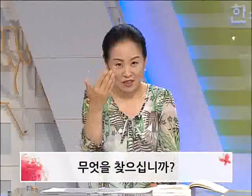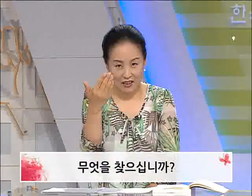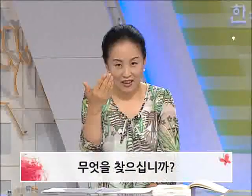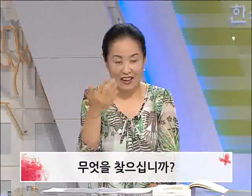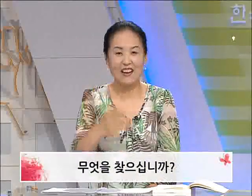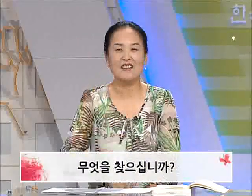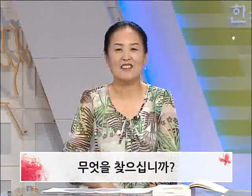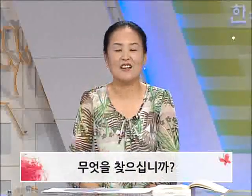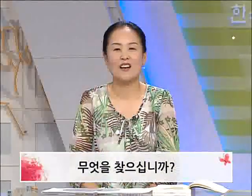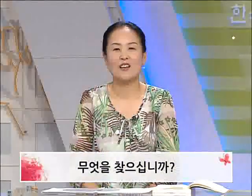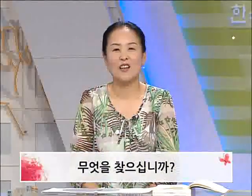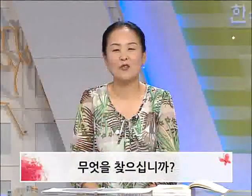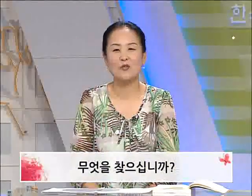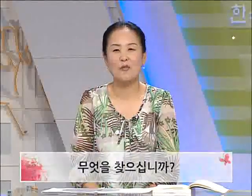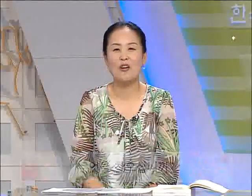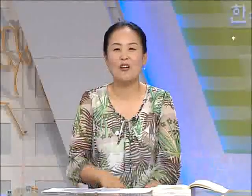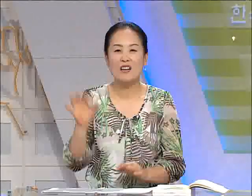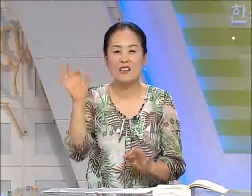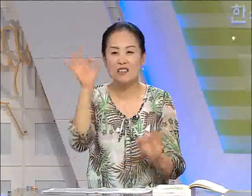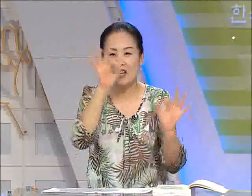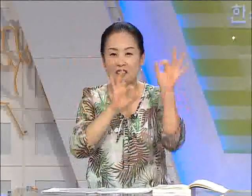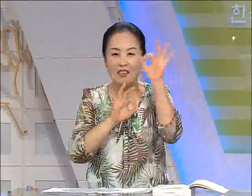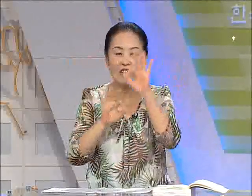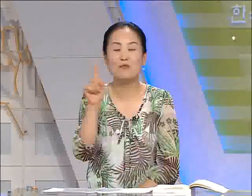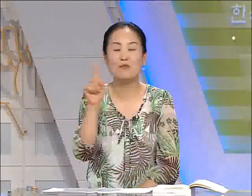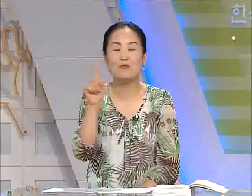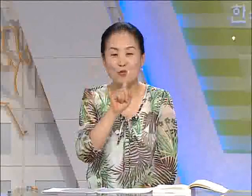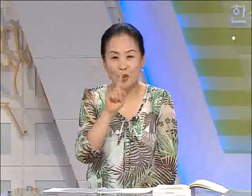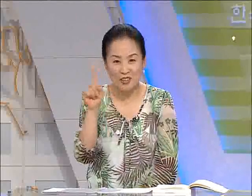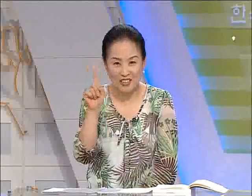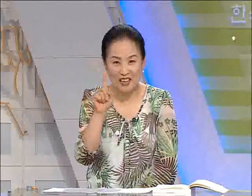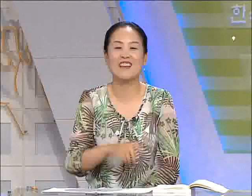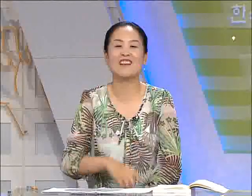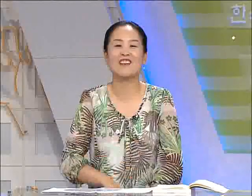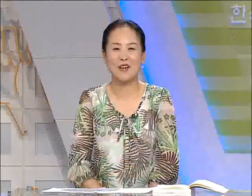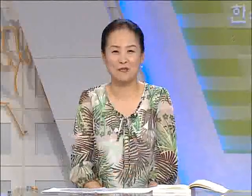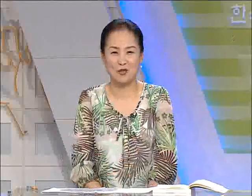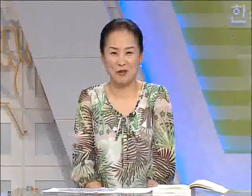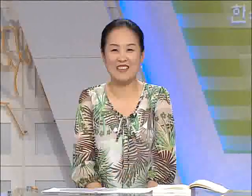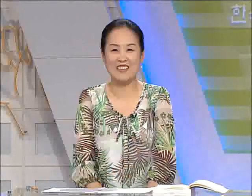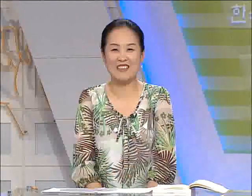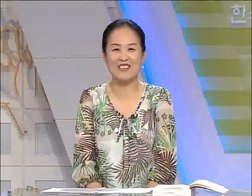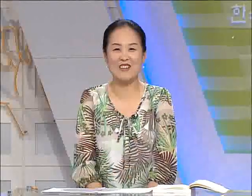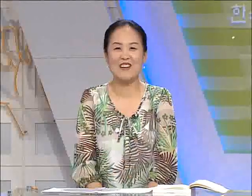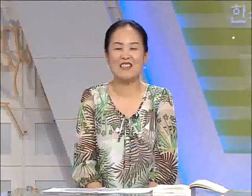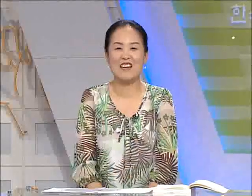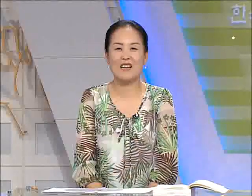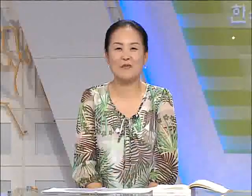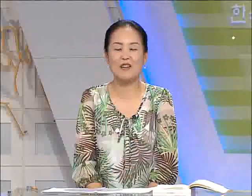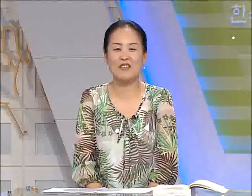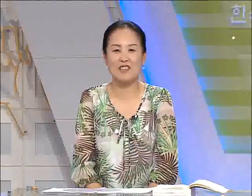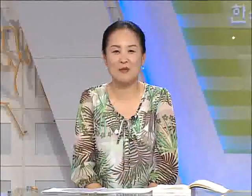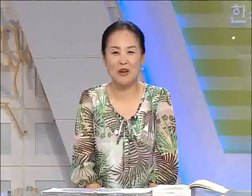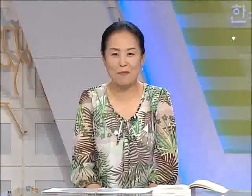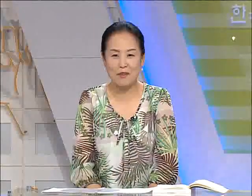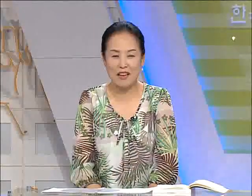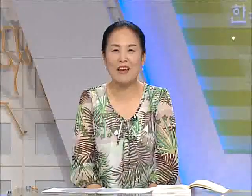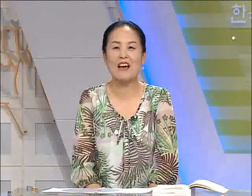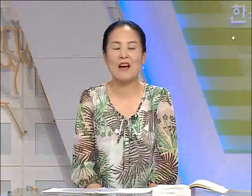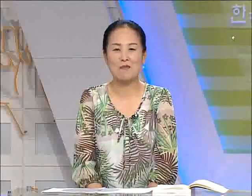찾으십니까? 자, 때로는 뭐 찾는 게 무엇이냐 이렇게 물어봐도 되겠죠. 자, 김현철 선생님과 함께 한 번